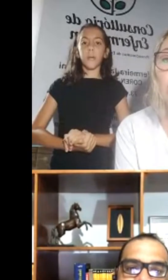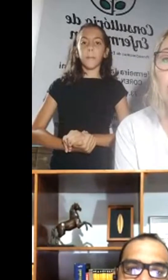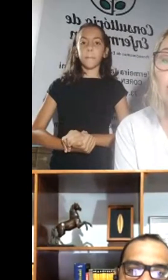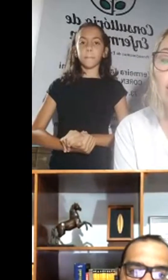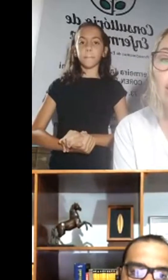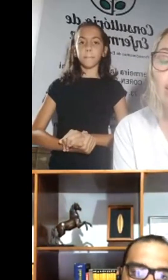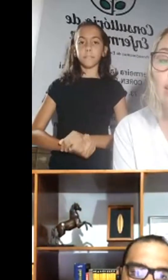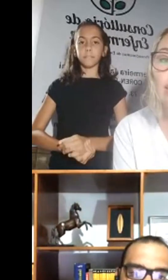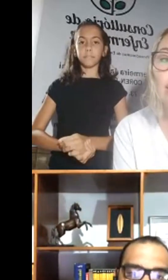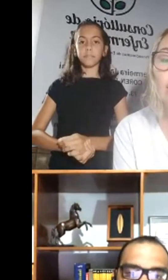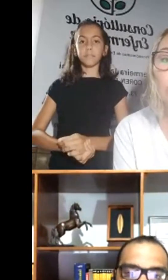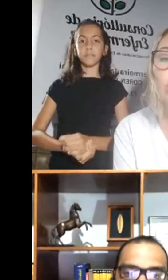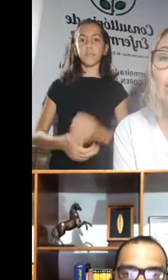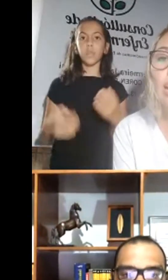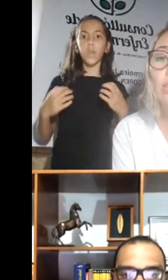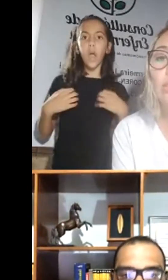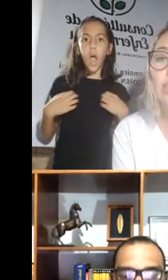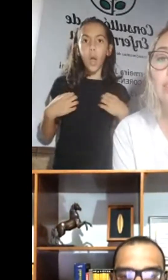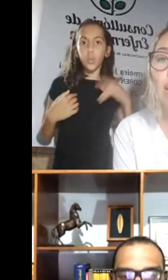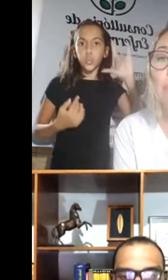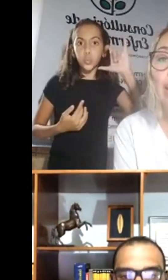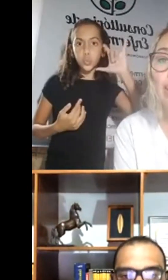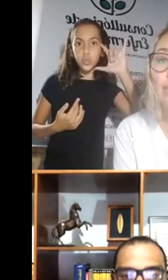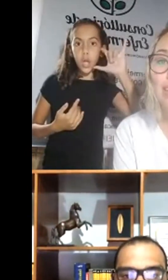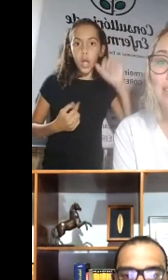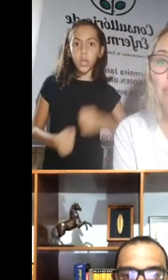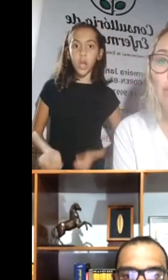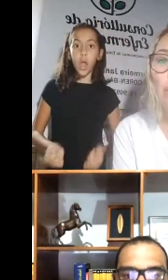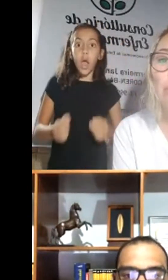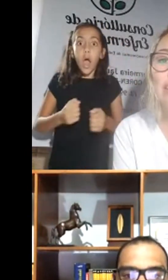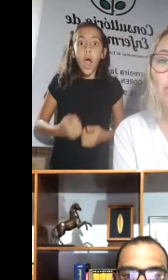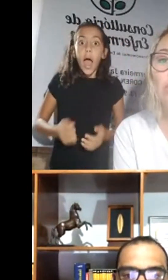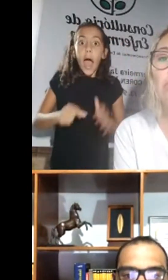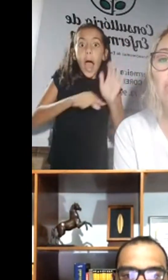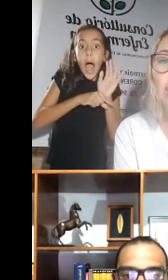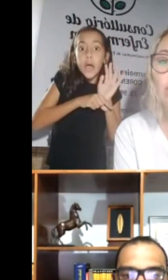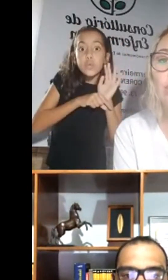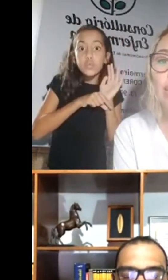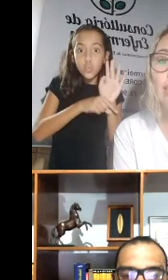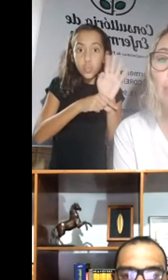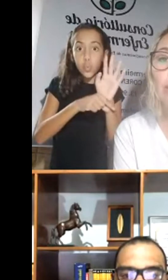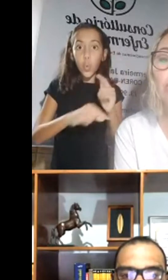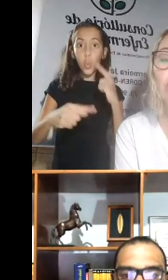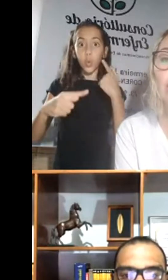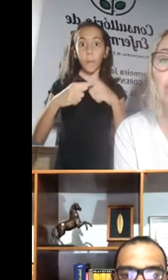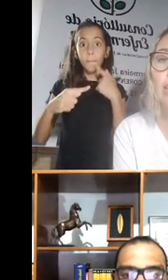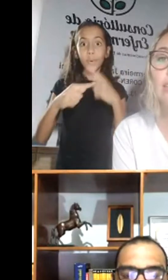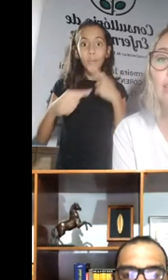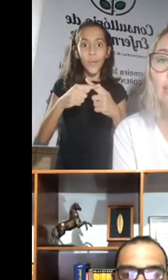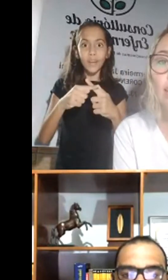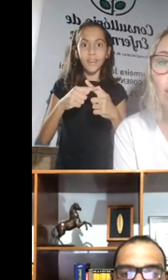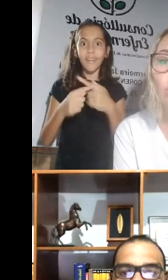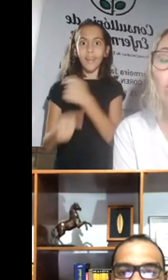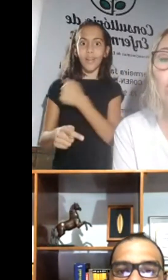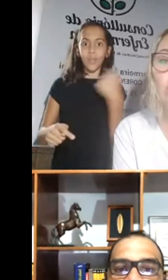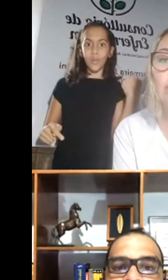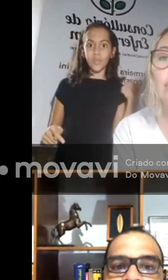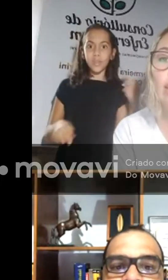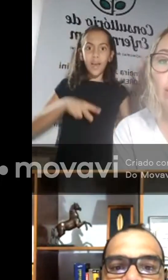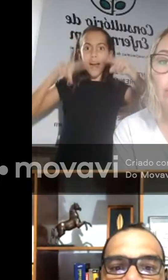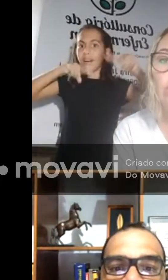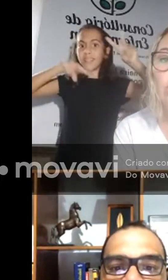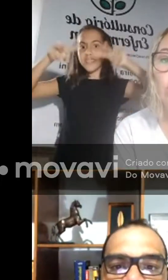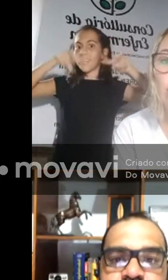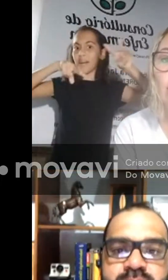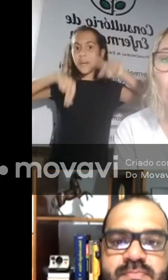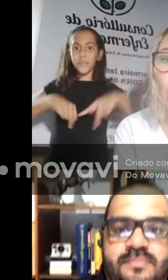gente ter um diálogo aberto dessa forma é tão difícil, né? Até pelo fato da restrição